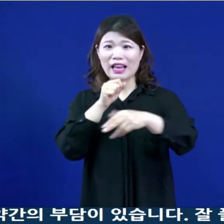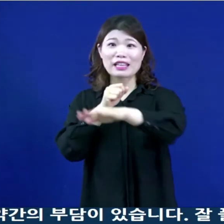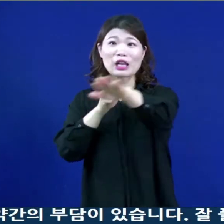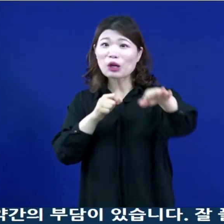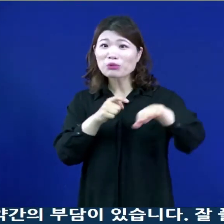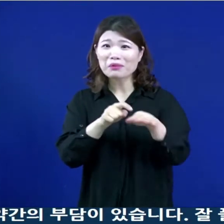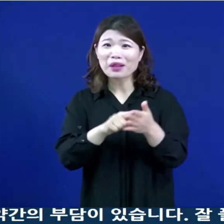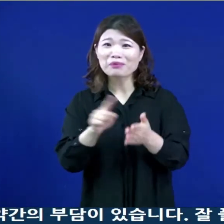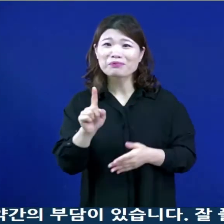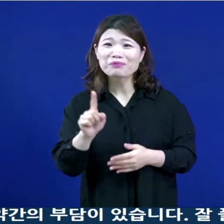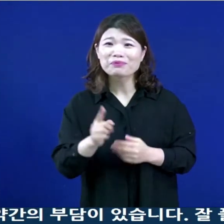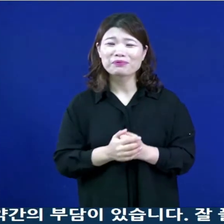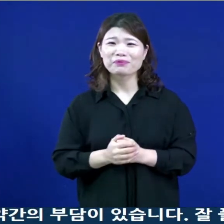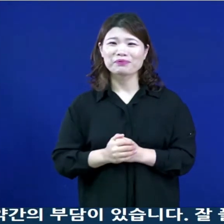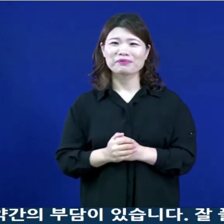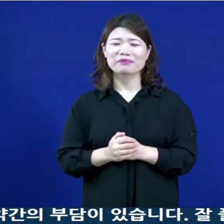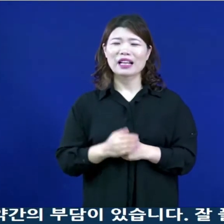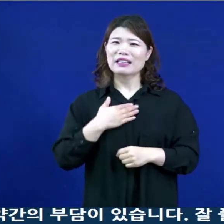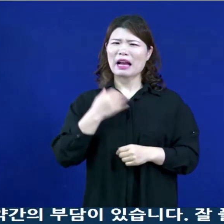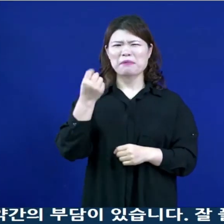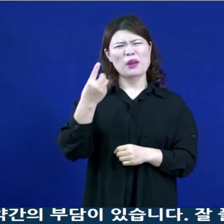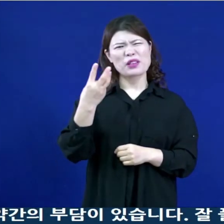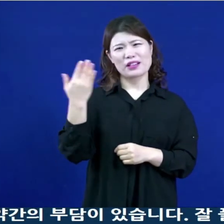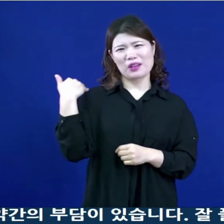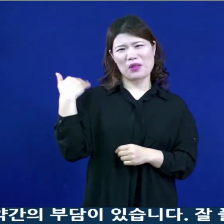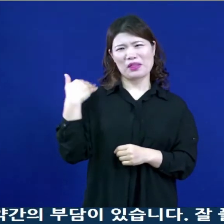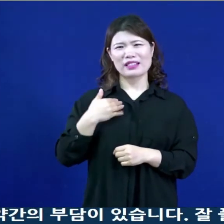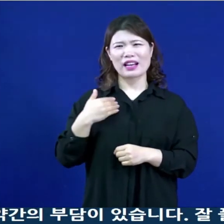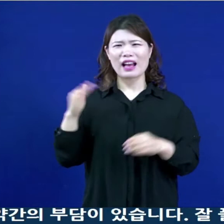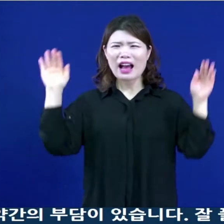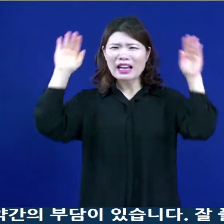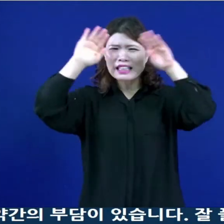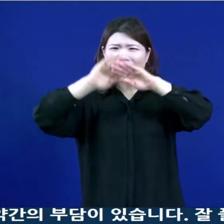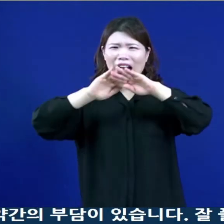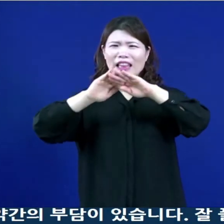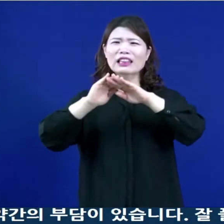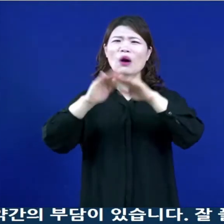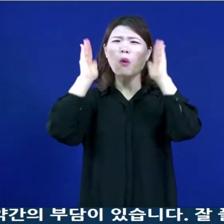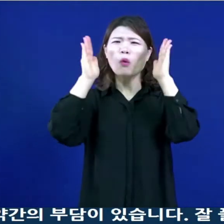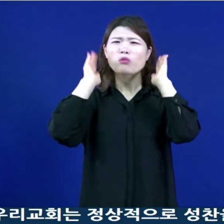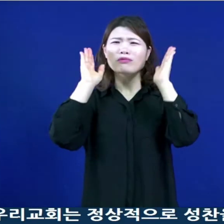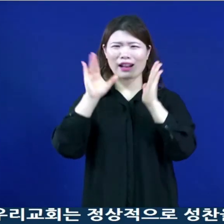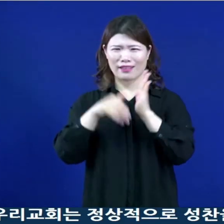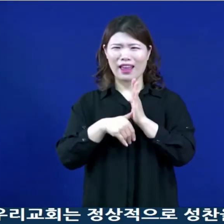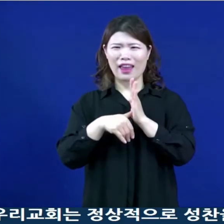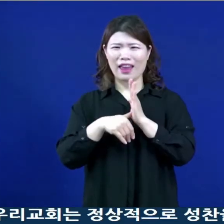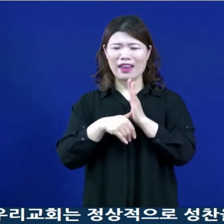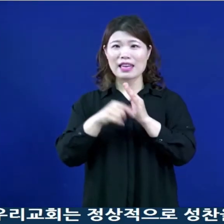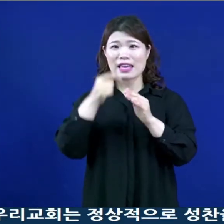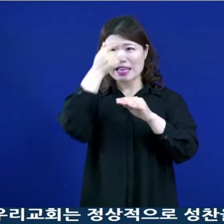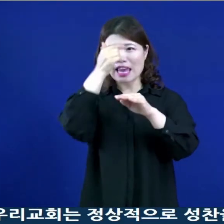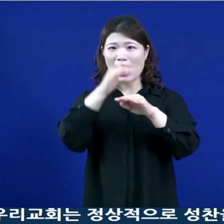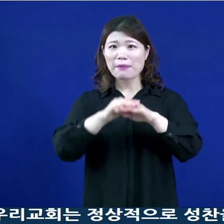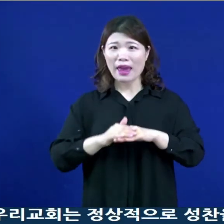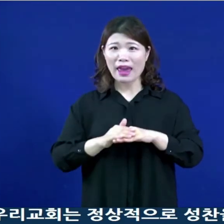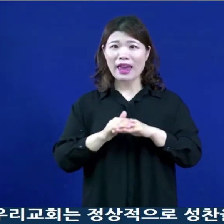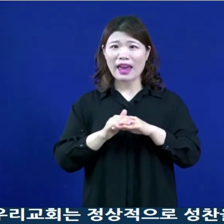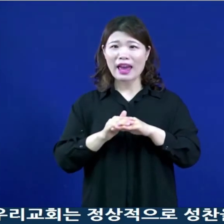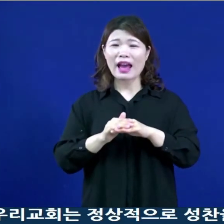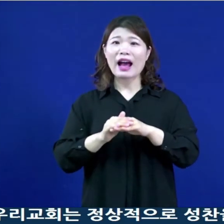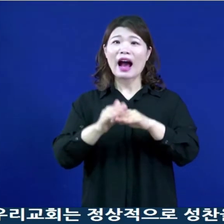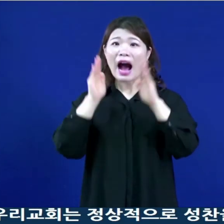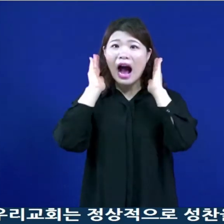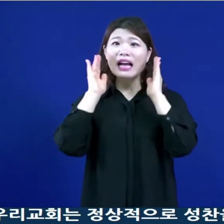어떠십니까? 몇 년 전 야간 수업을 들을 때 교단의 예배학 교수님께서 저희